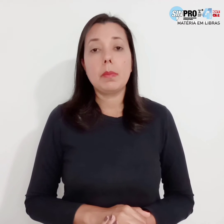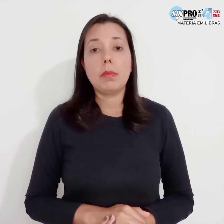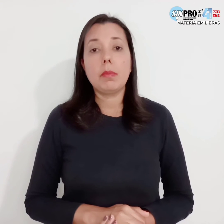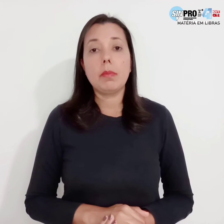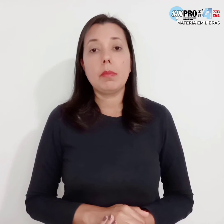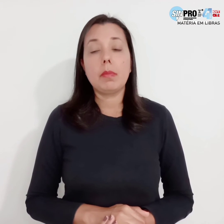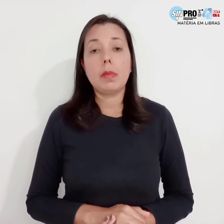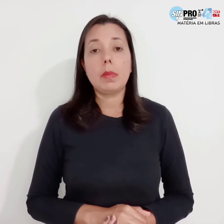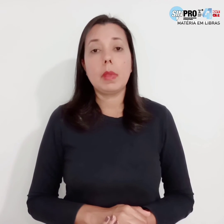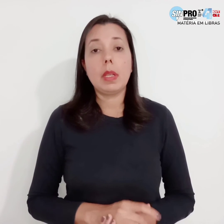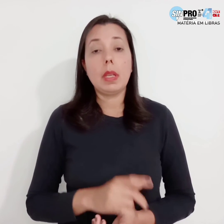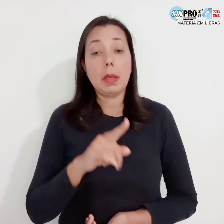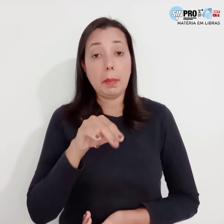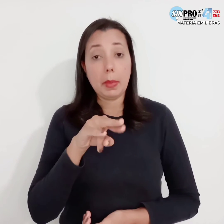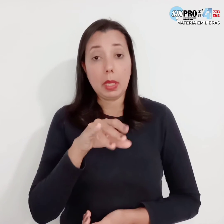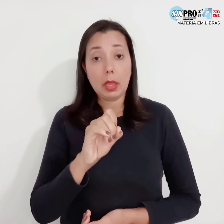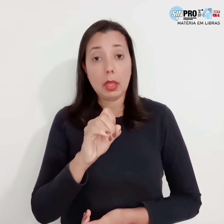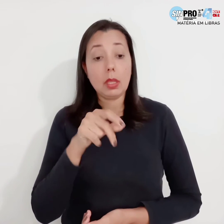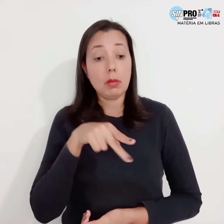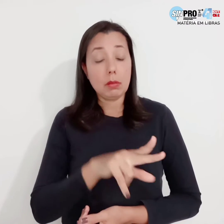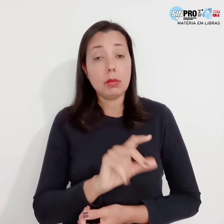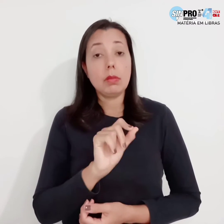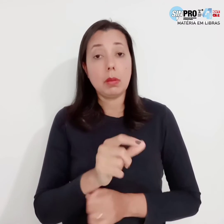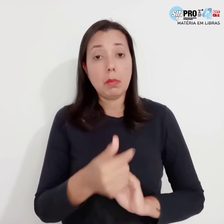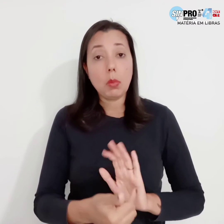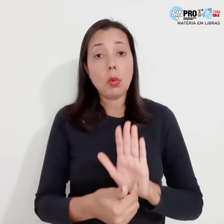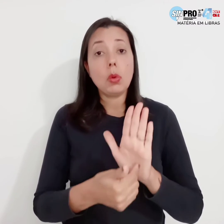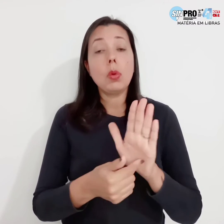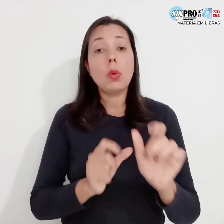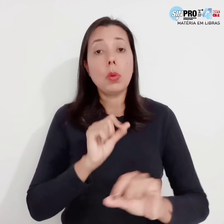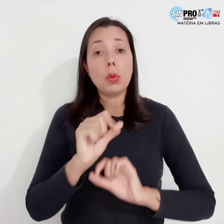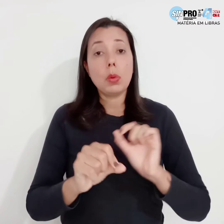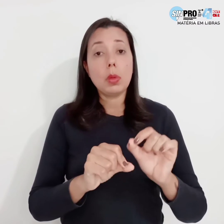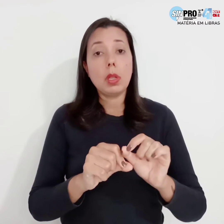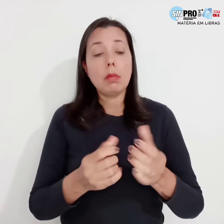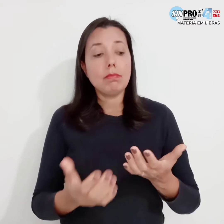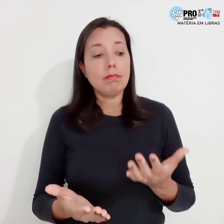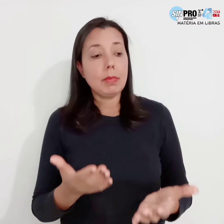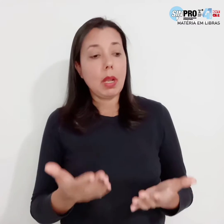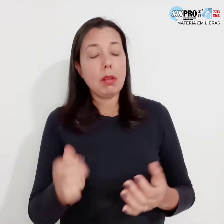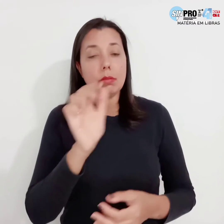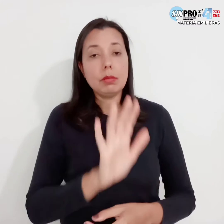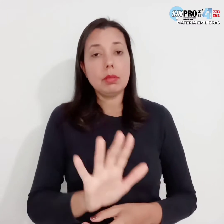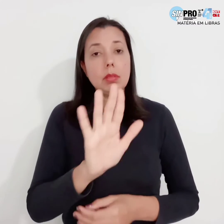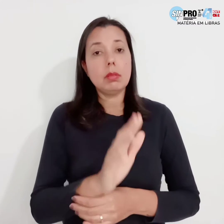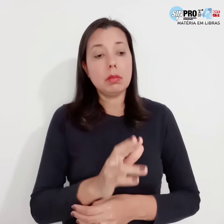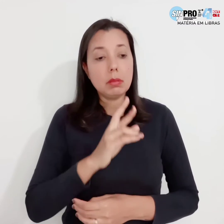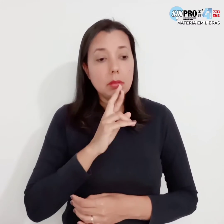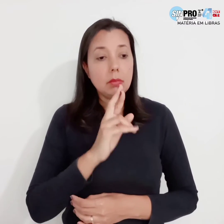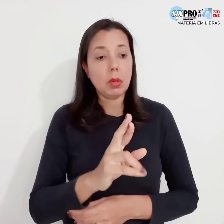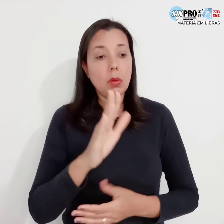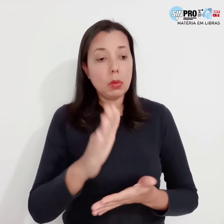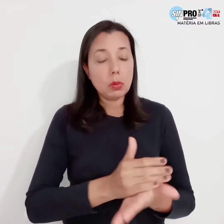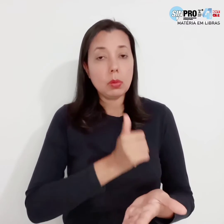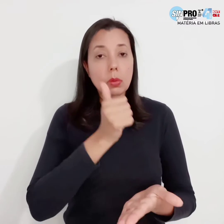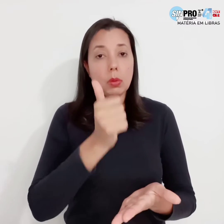A PNAD contínua mostrou que, no balanço geral do resultado do golpe